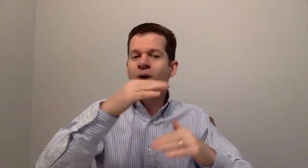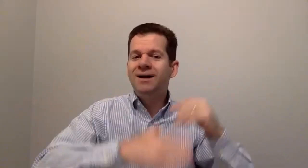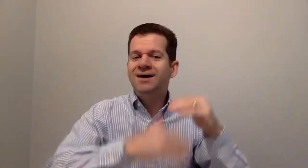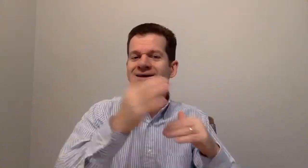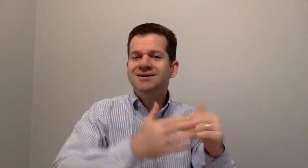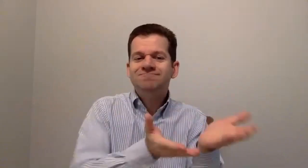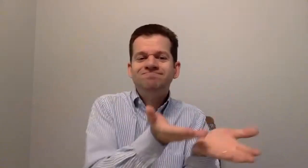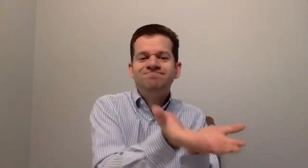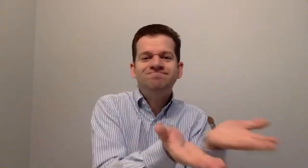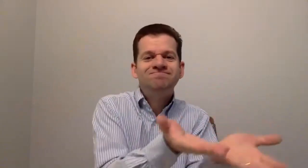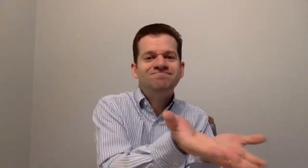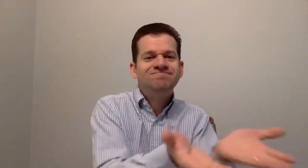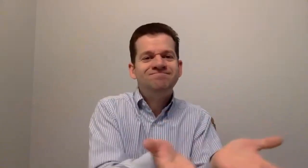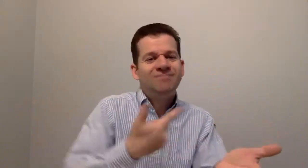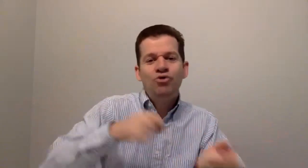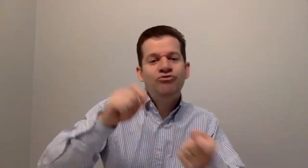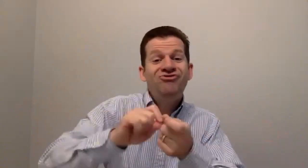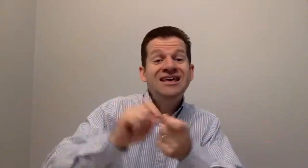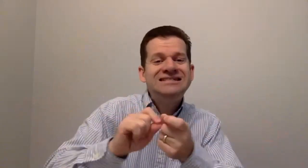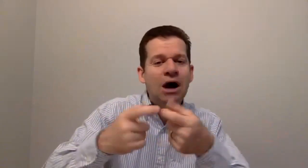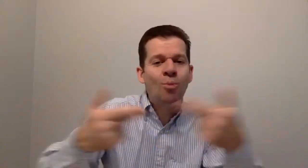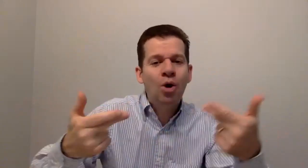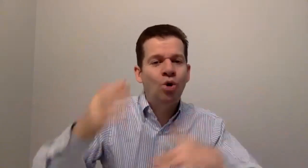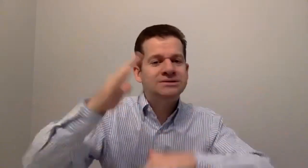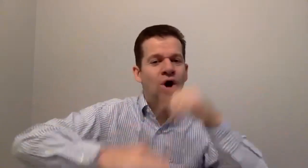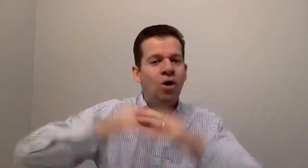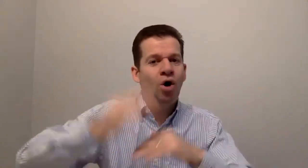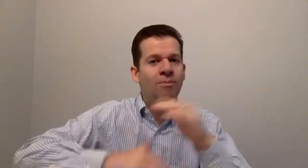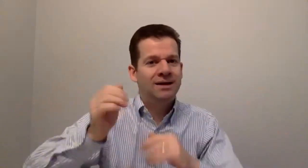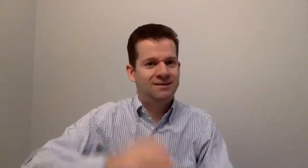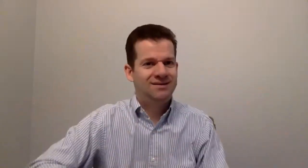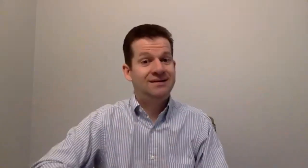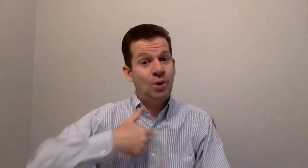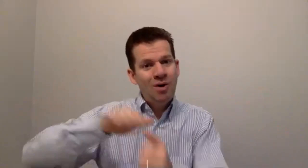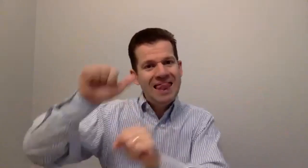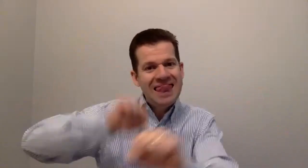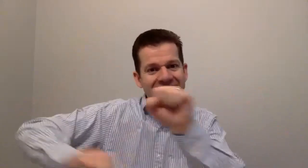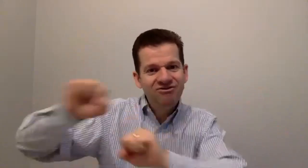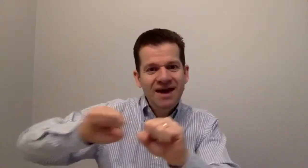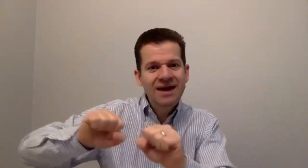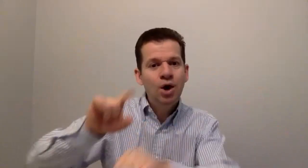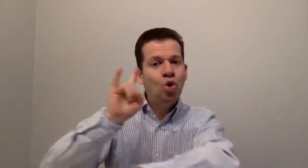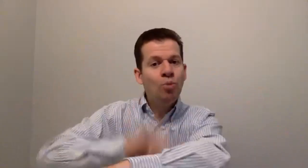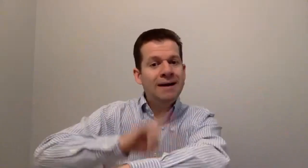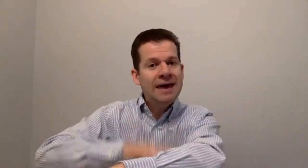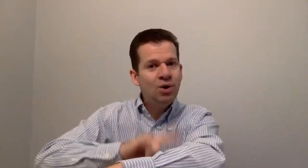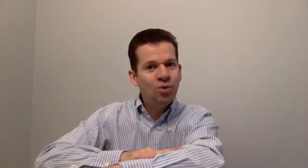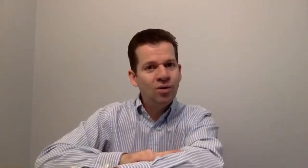obra. Eu fiz alguma coisa, obra. Então, eu lavei o banheiro.